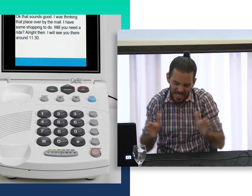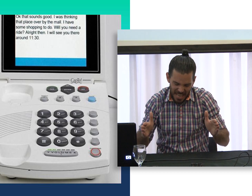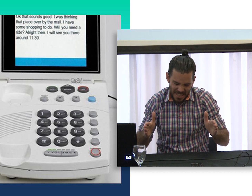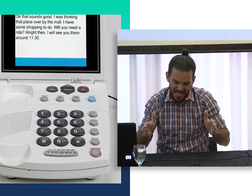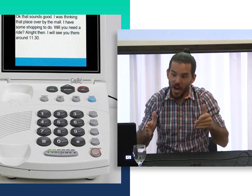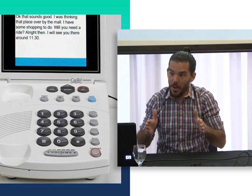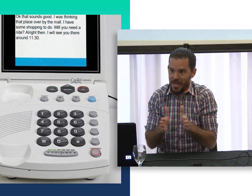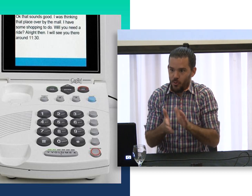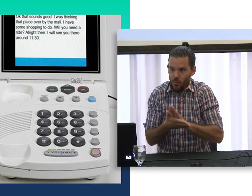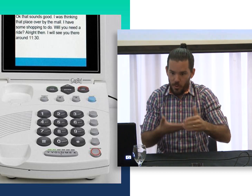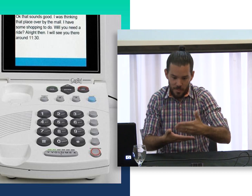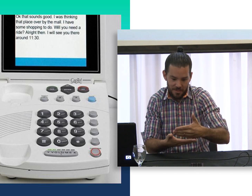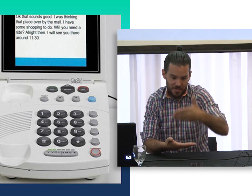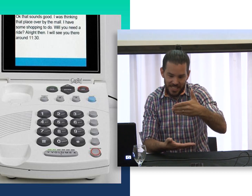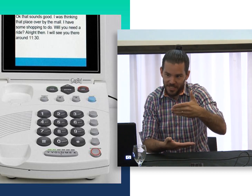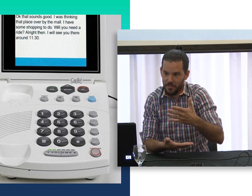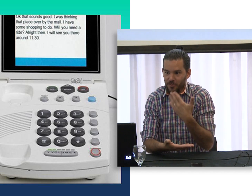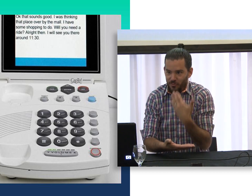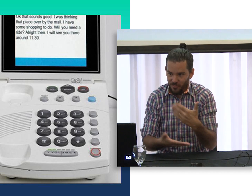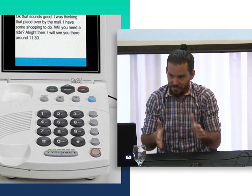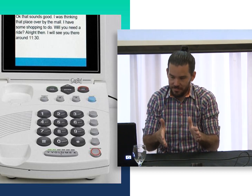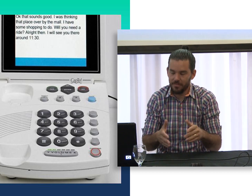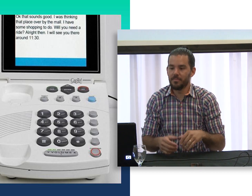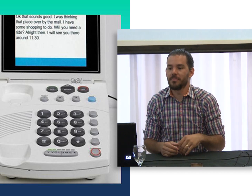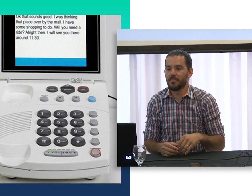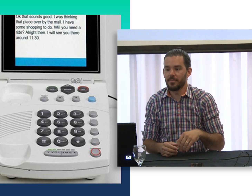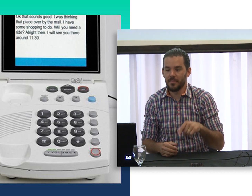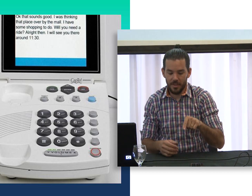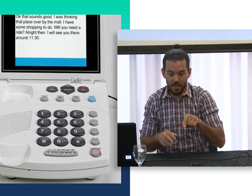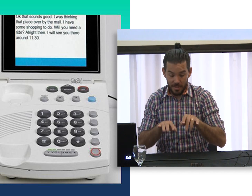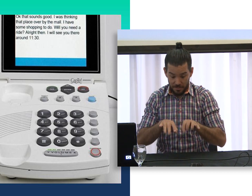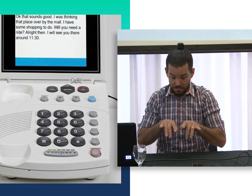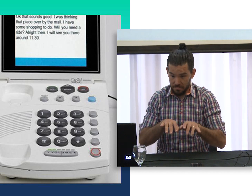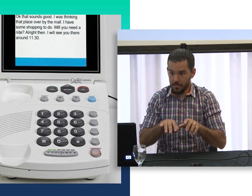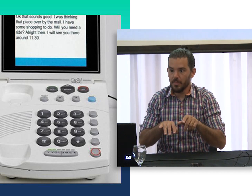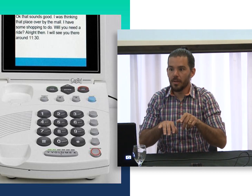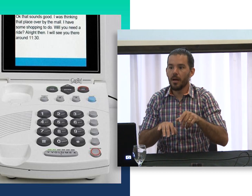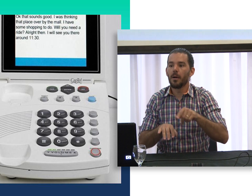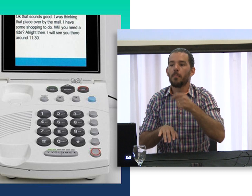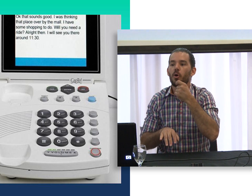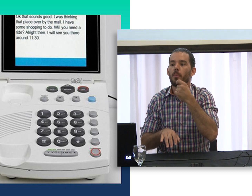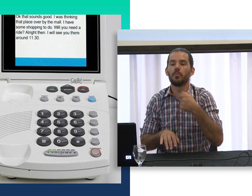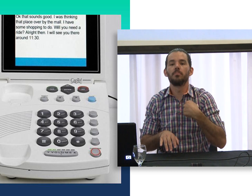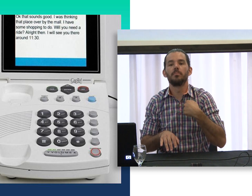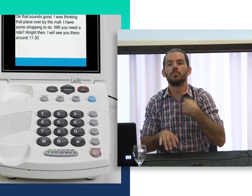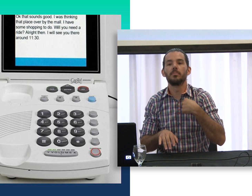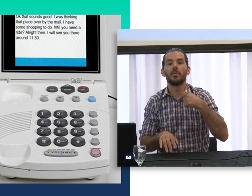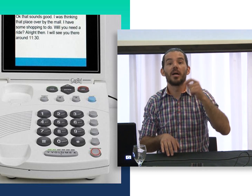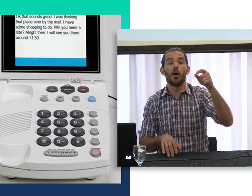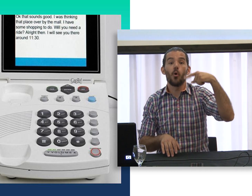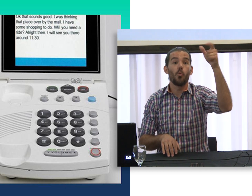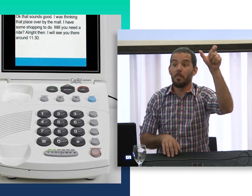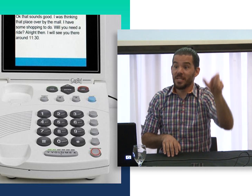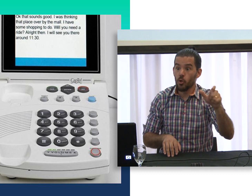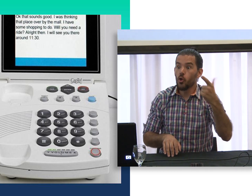El anterior era un modelo más grande, este era un modelo más chico. También redactábamos, por ejemplo, había